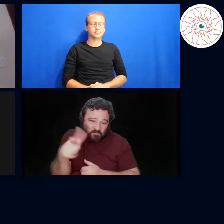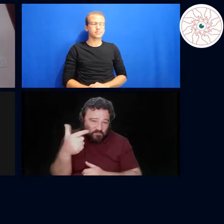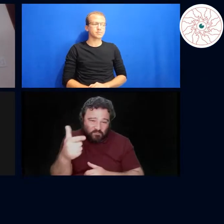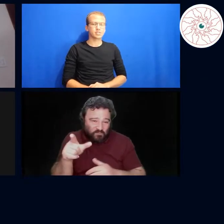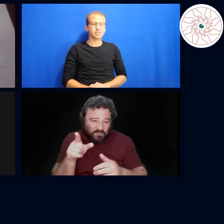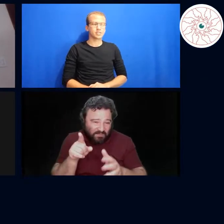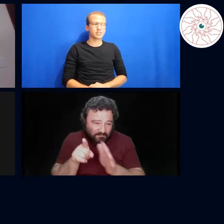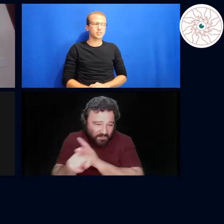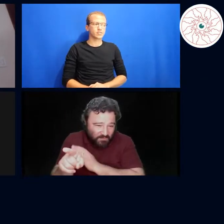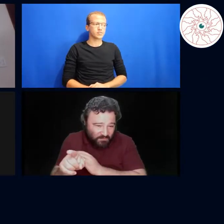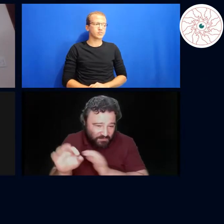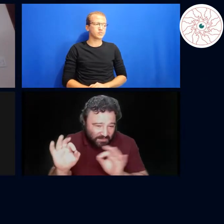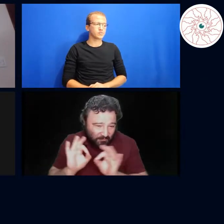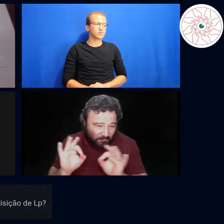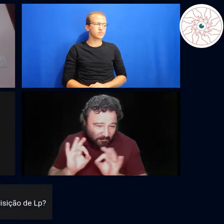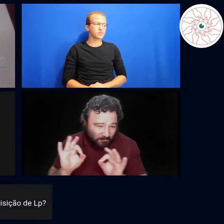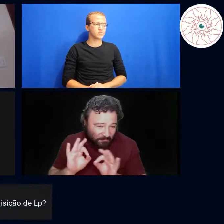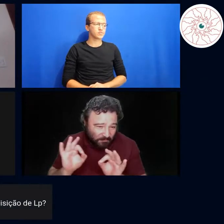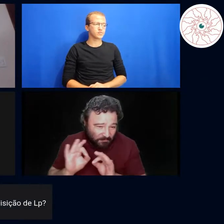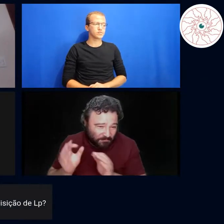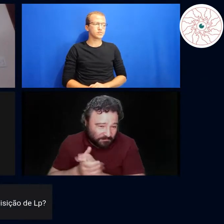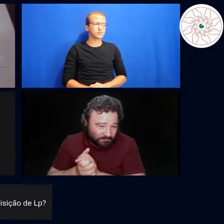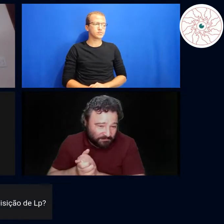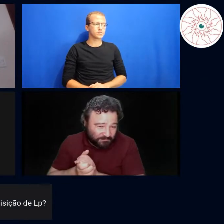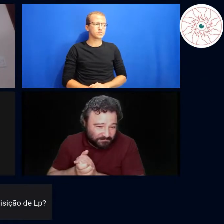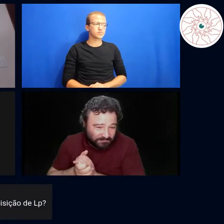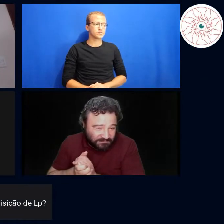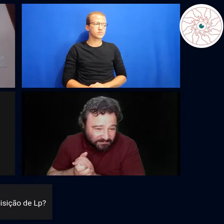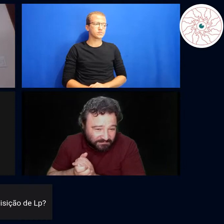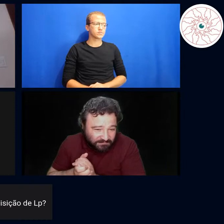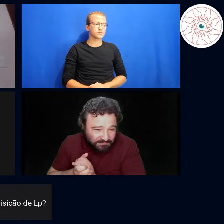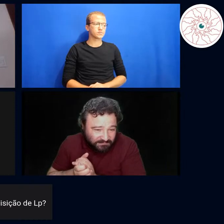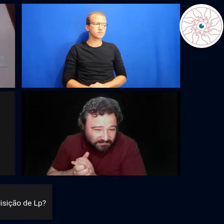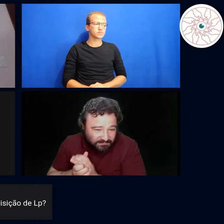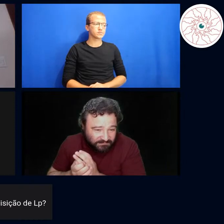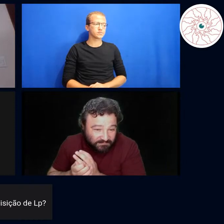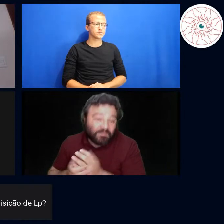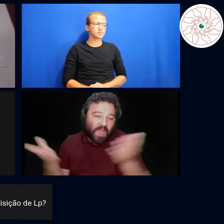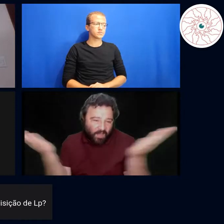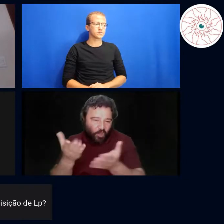apresentação. Então, penso que não. Eh, outra pergunta.